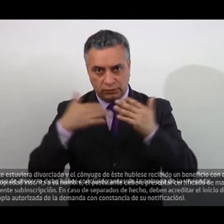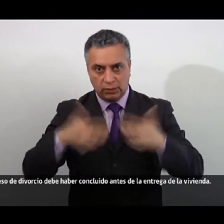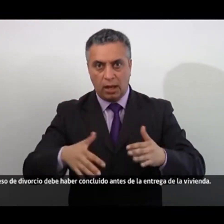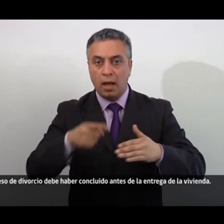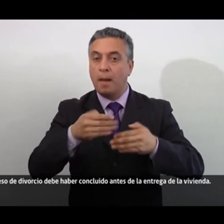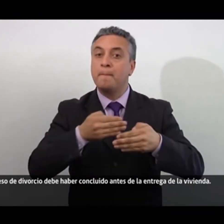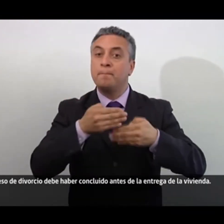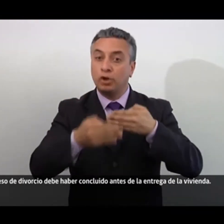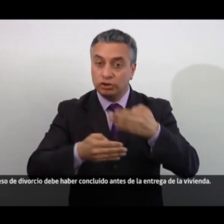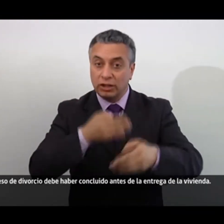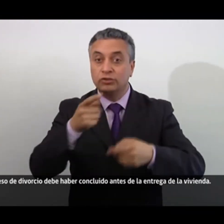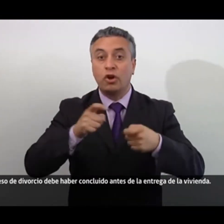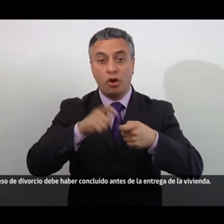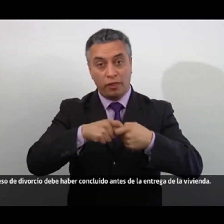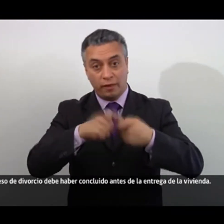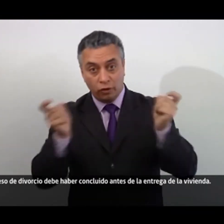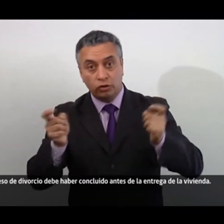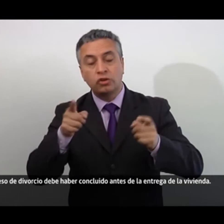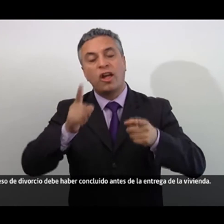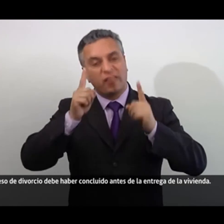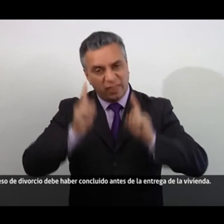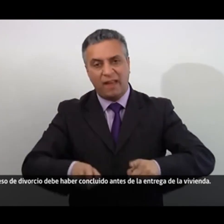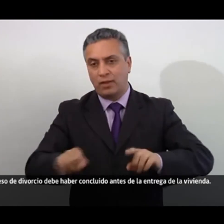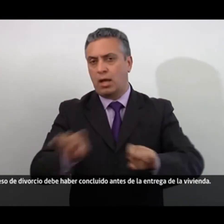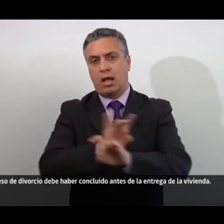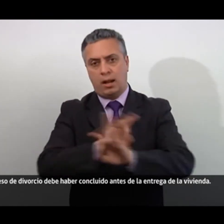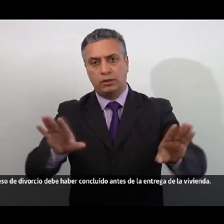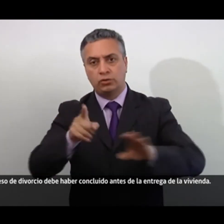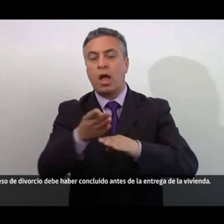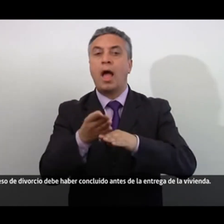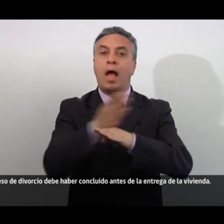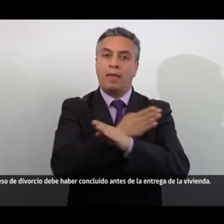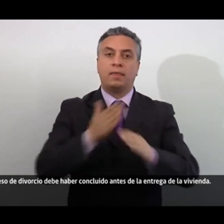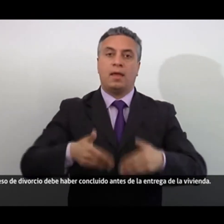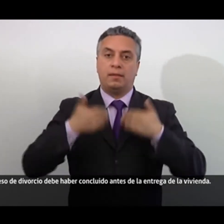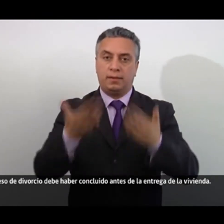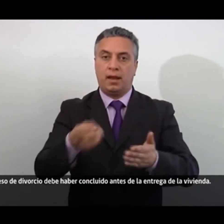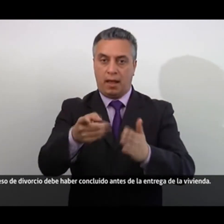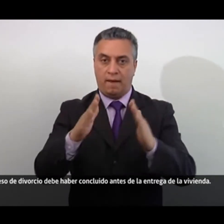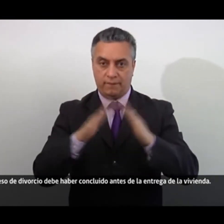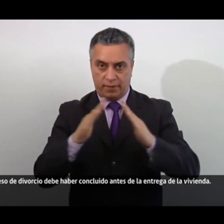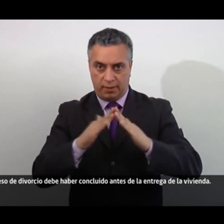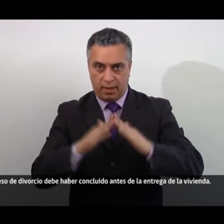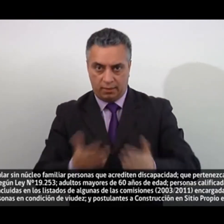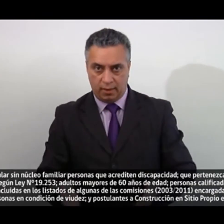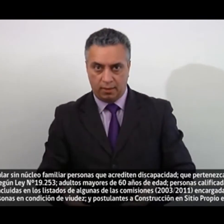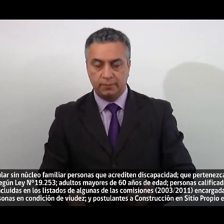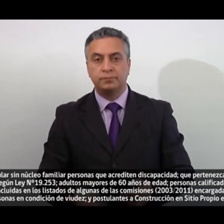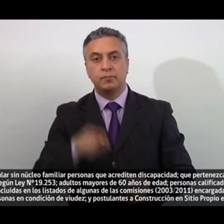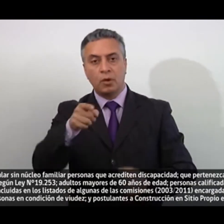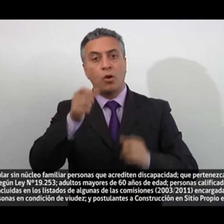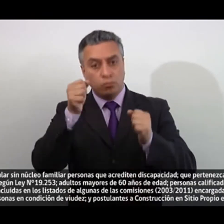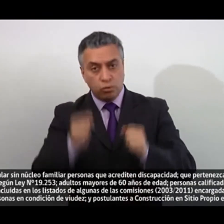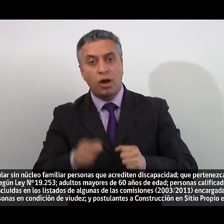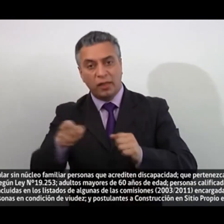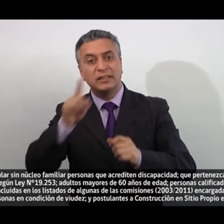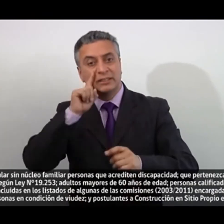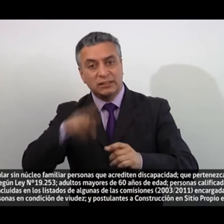El proceso de divorcio debe haber concluido antes de la entrega de la vivienda. Podrán postular sin núcleo familiar personas